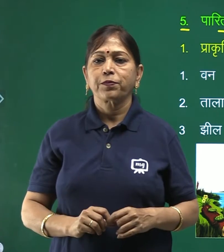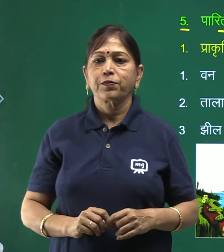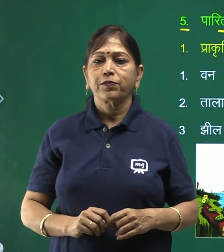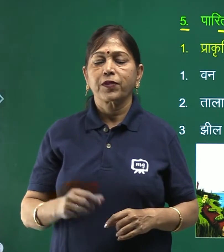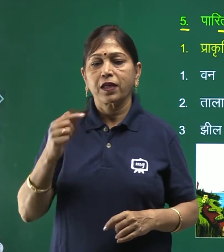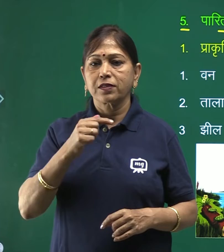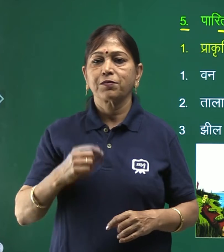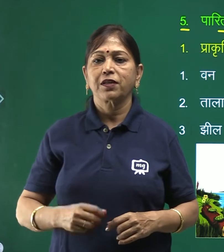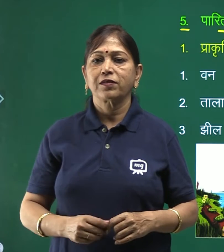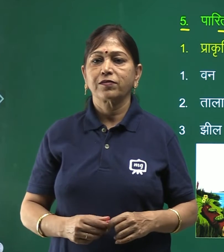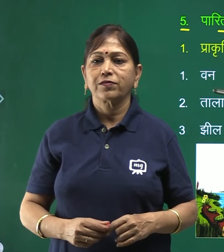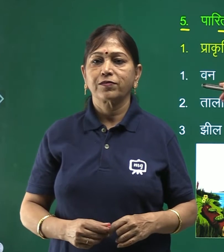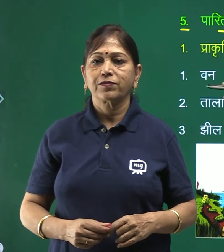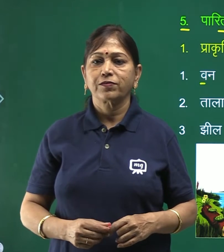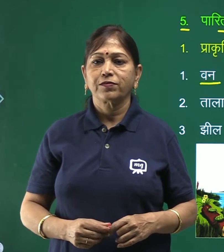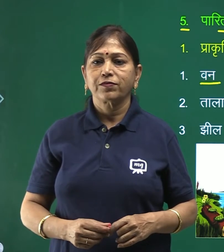इसमें